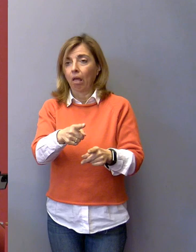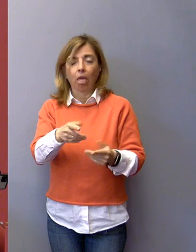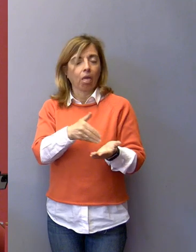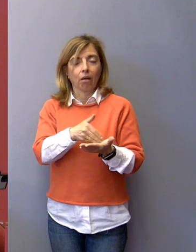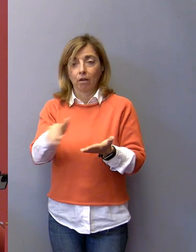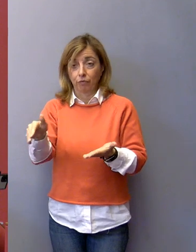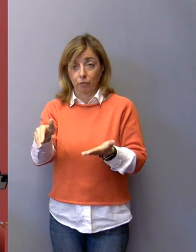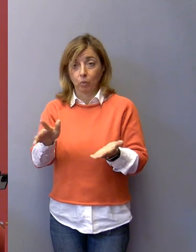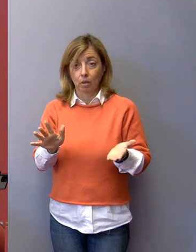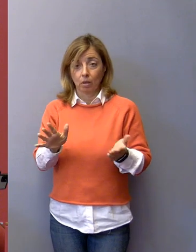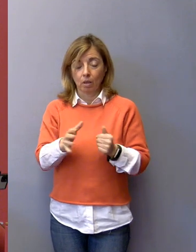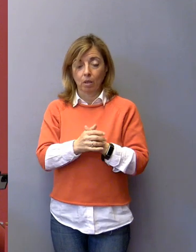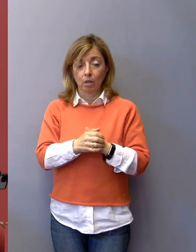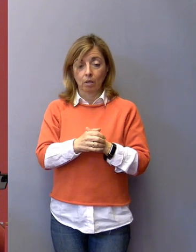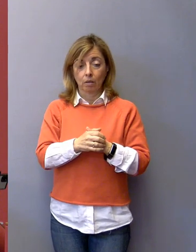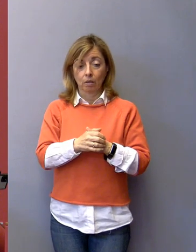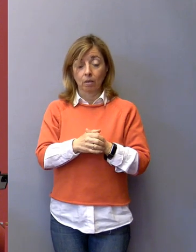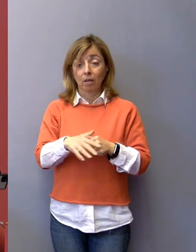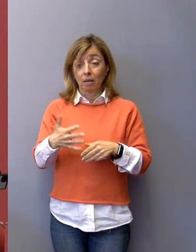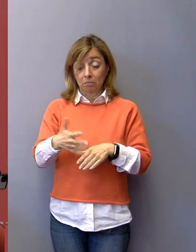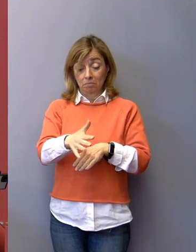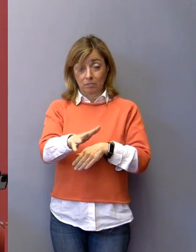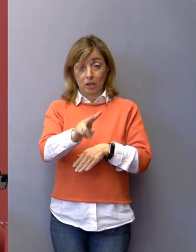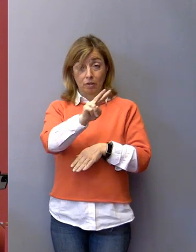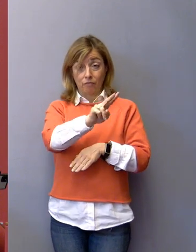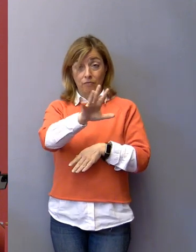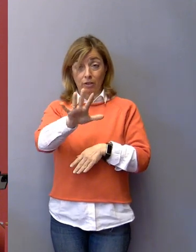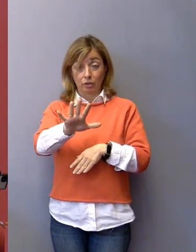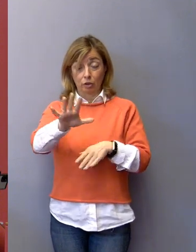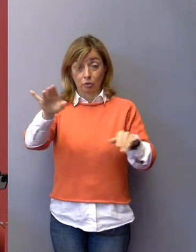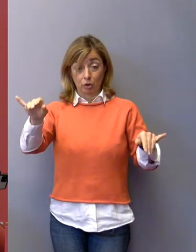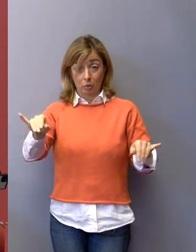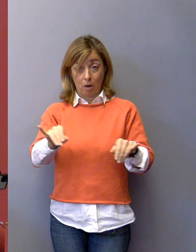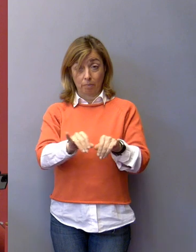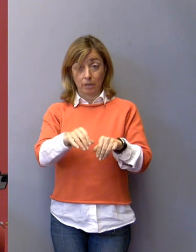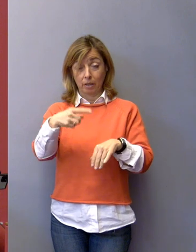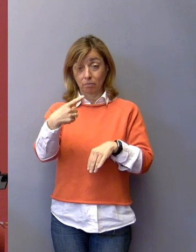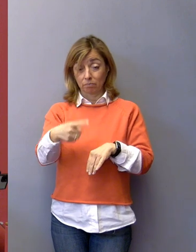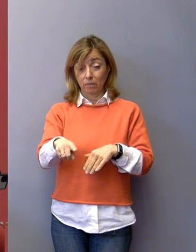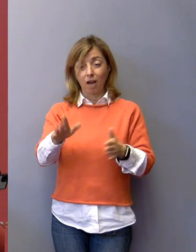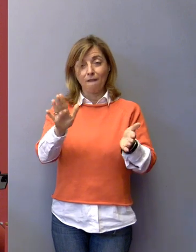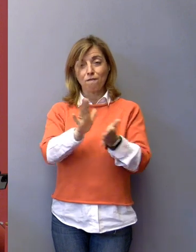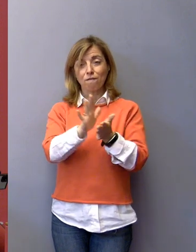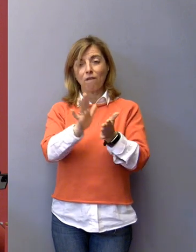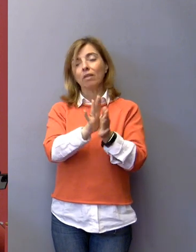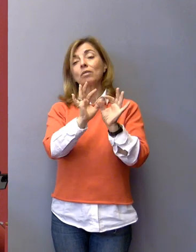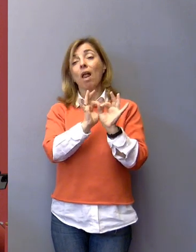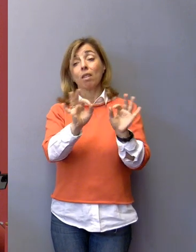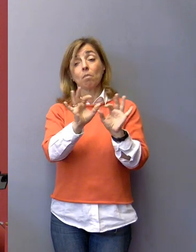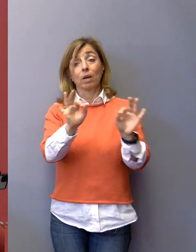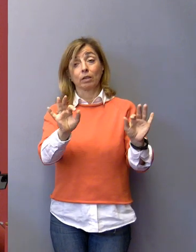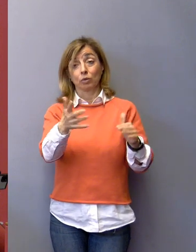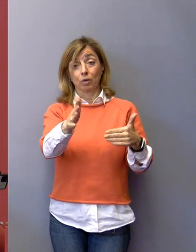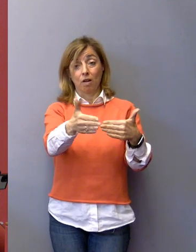avvicinandoci al 25 aprile Quindi alla festa della Punto della Liberazione